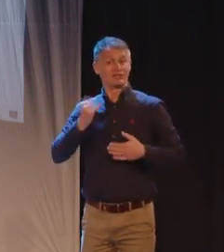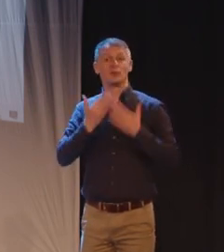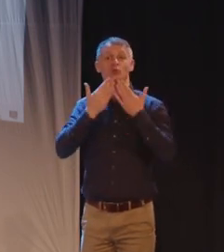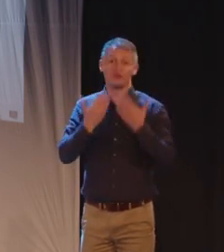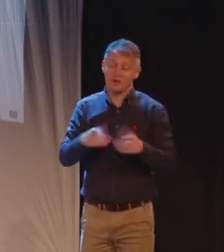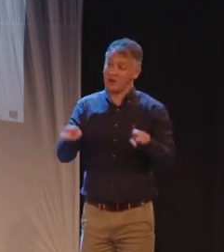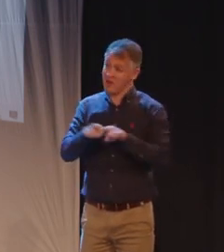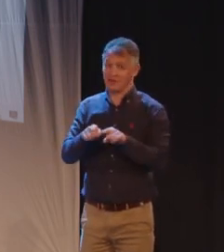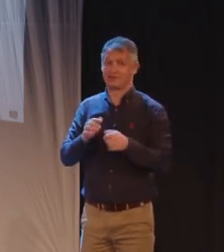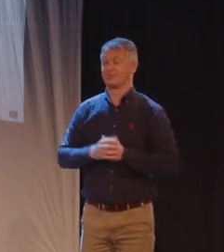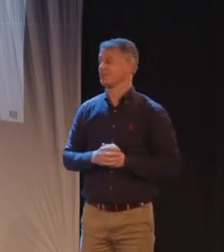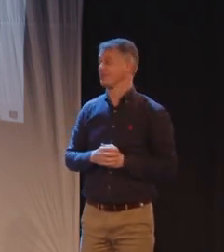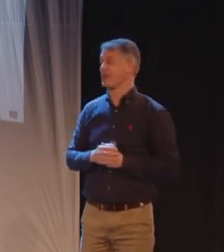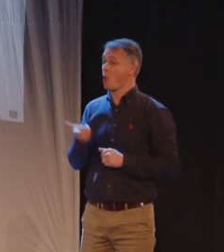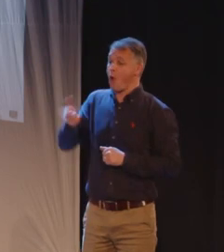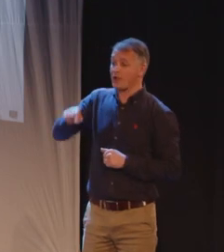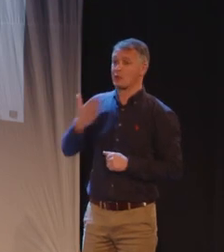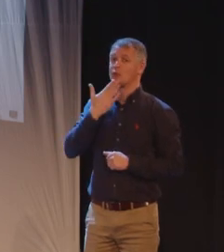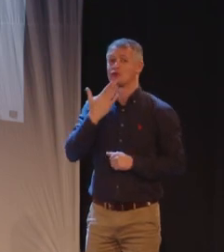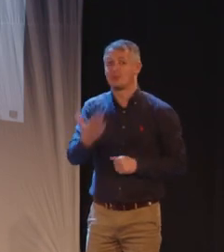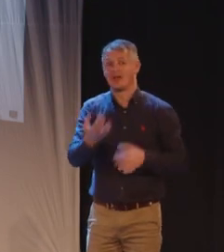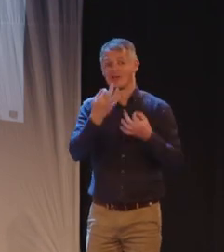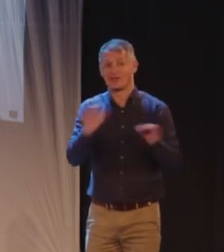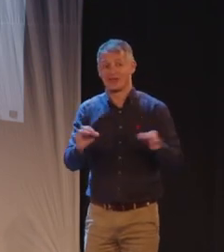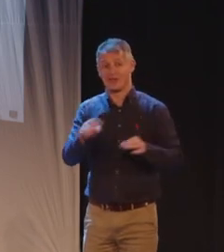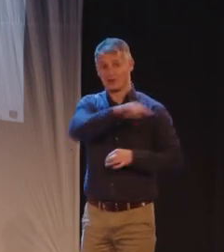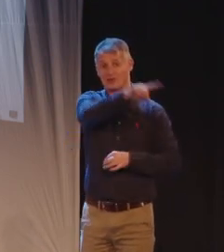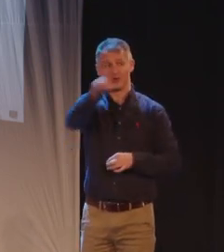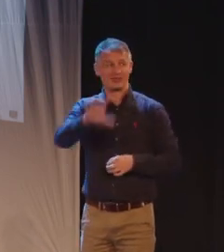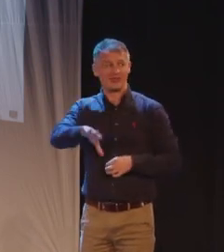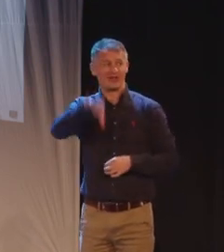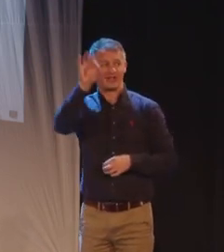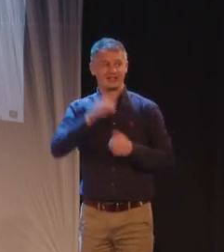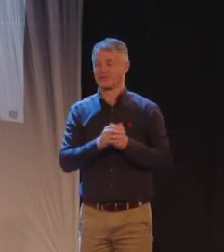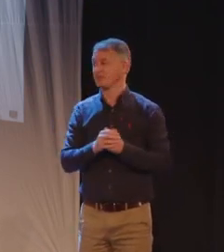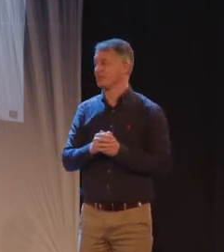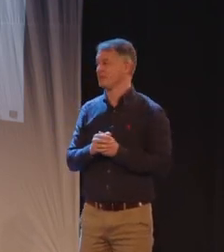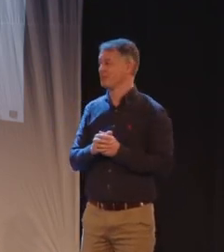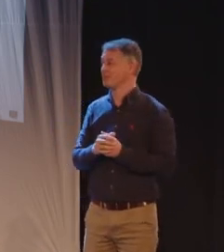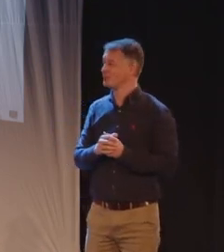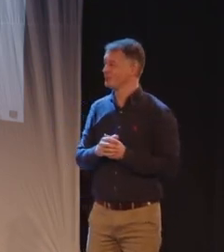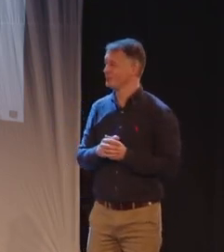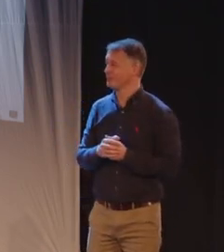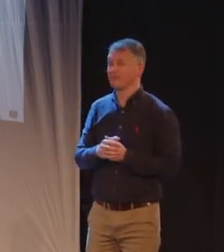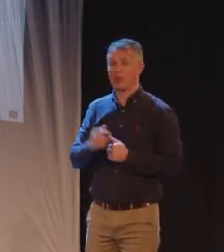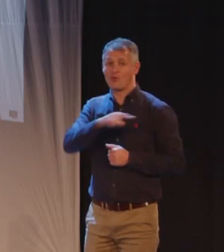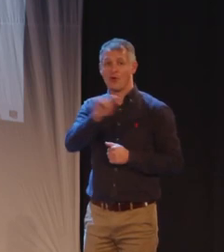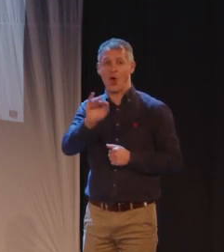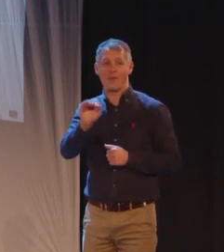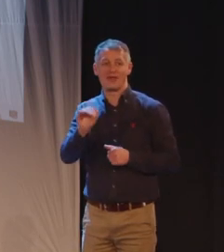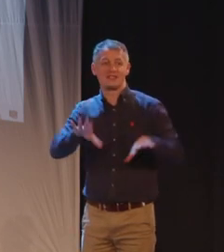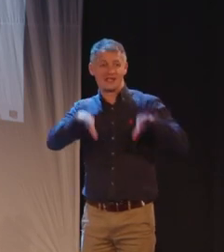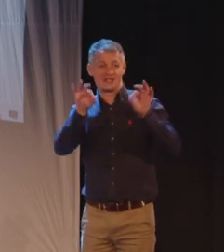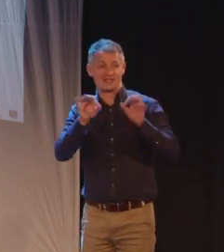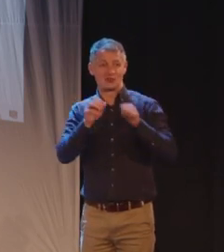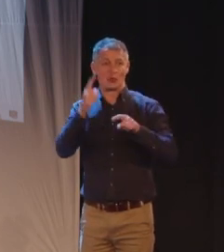O altă mulțumire ar fi ca să vă găsiți voi, să vă regăsiți voi, copiii deficienți de